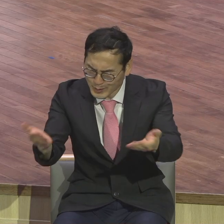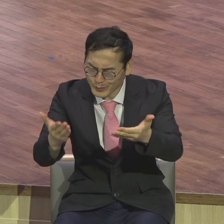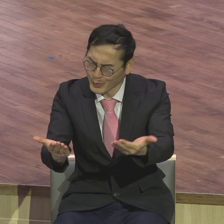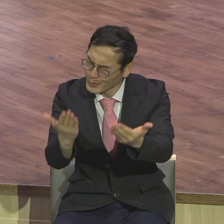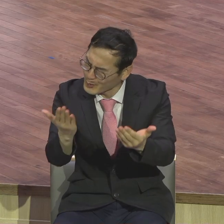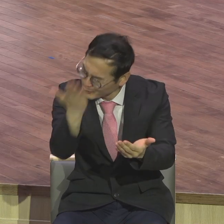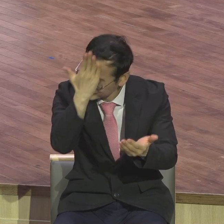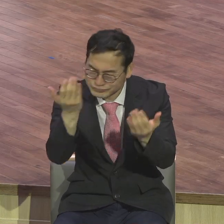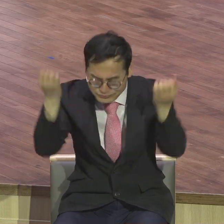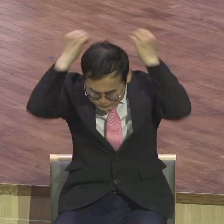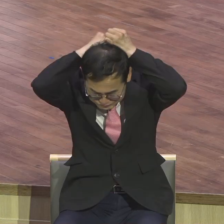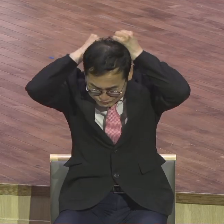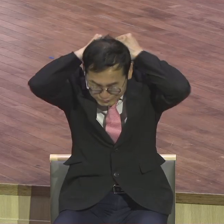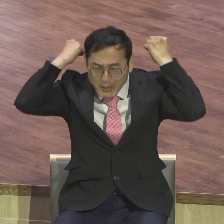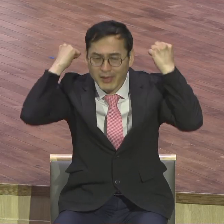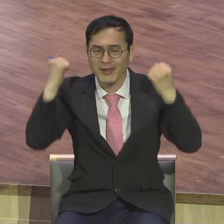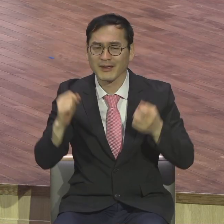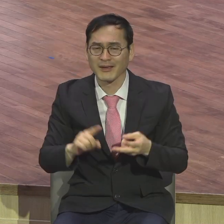기도할 때.